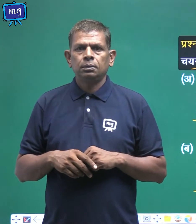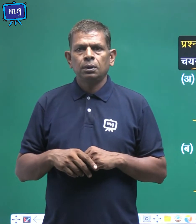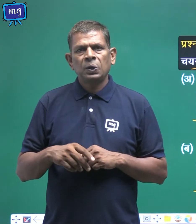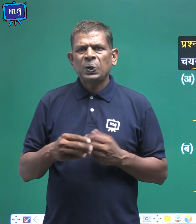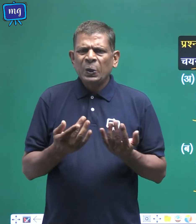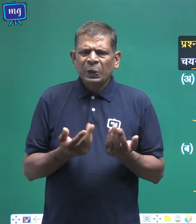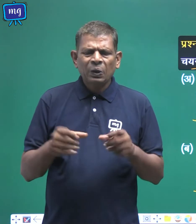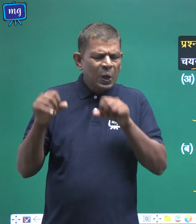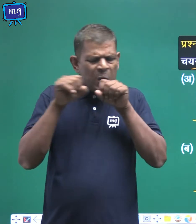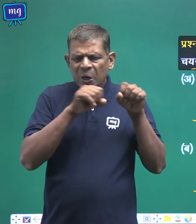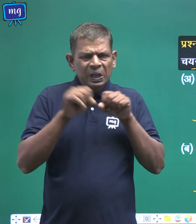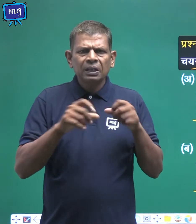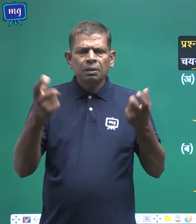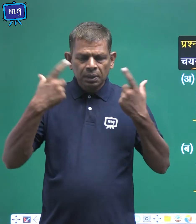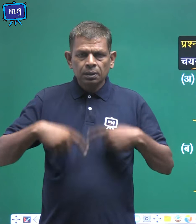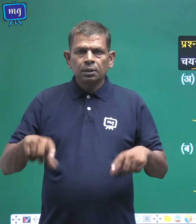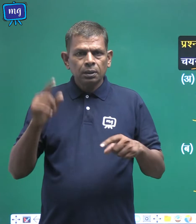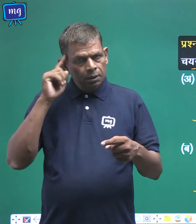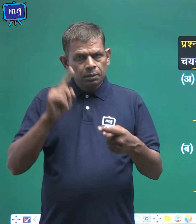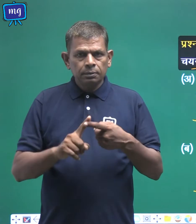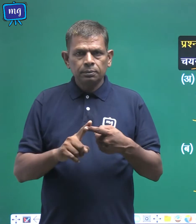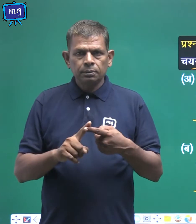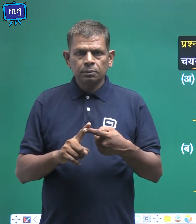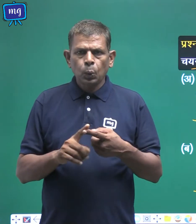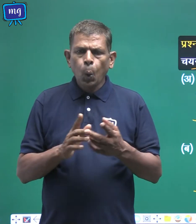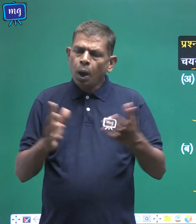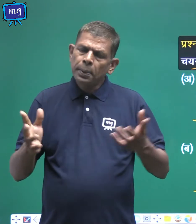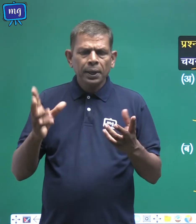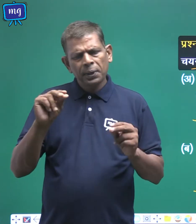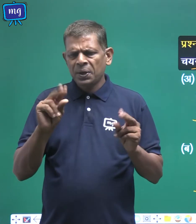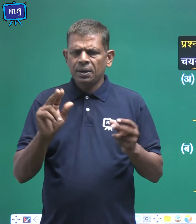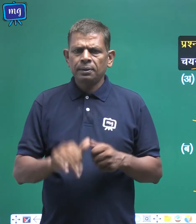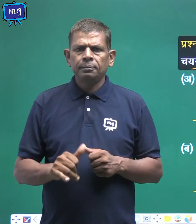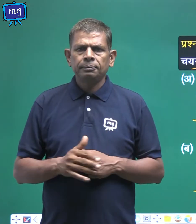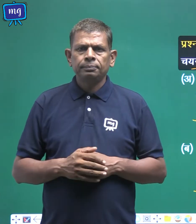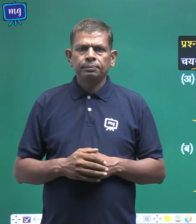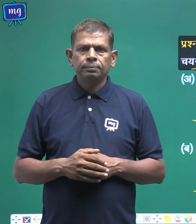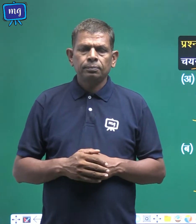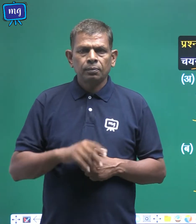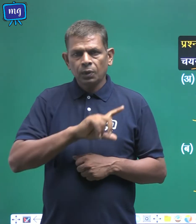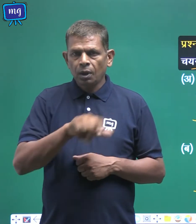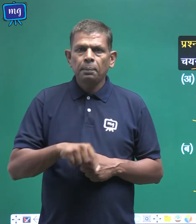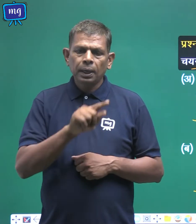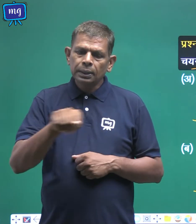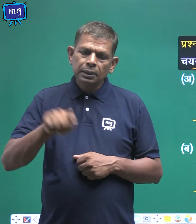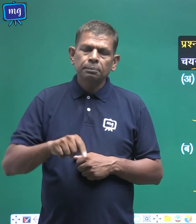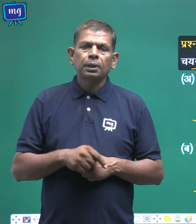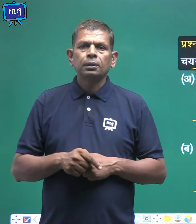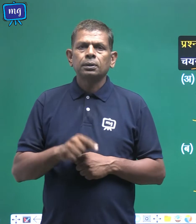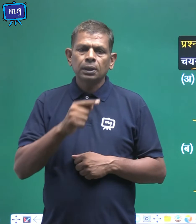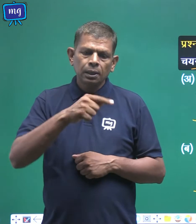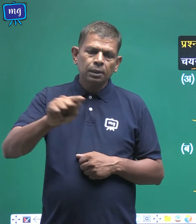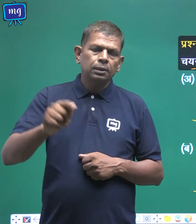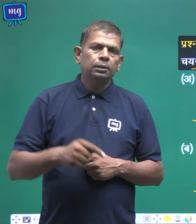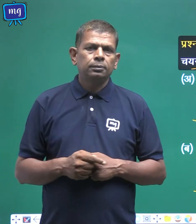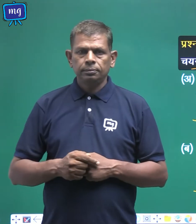केवल मांस भी हमारे शरीर के लिए पर्याप्त नहीं है। तो हम असत्य पर निशान